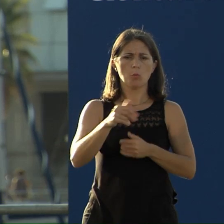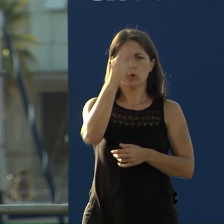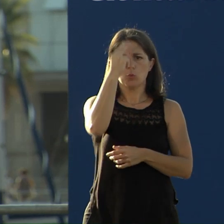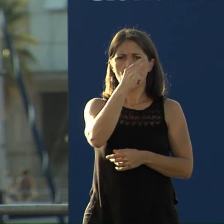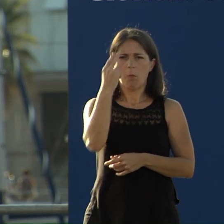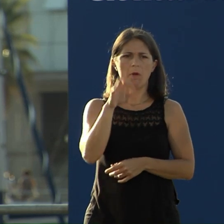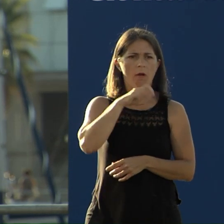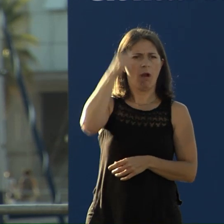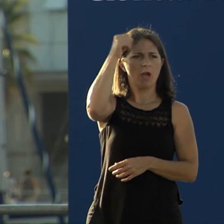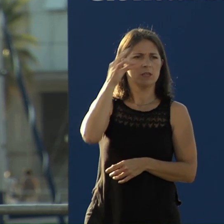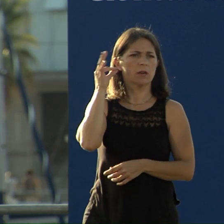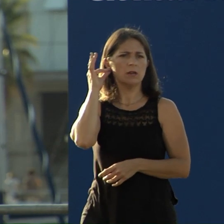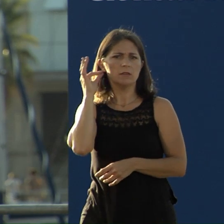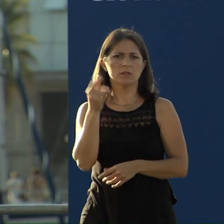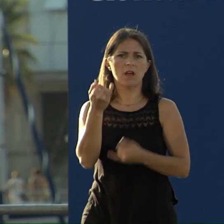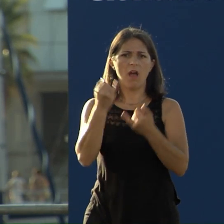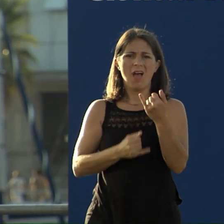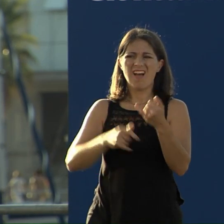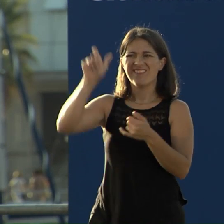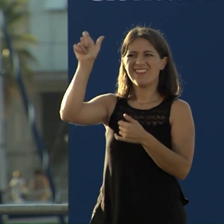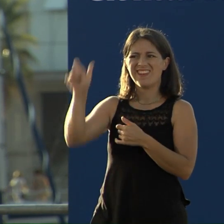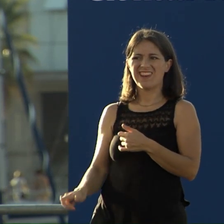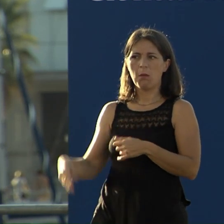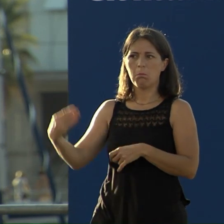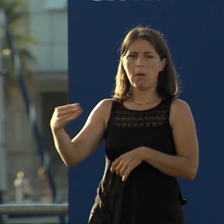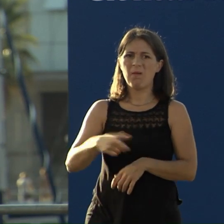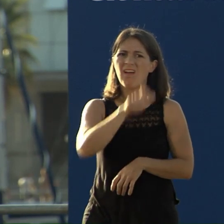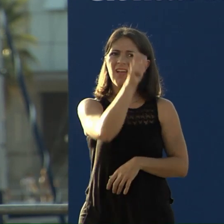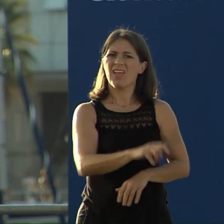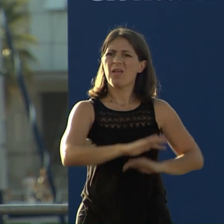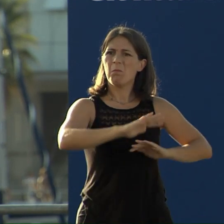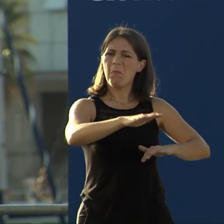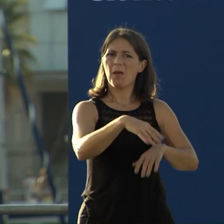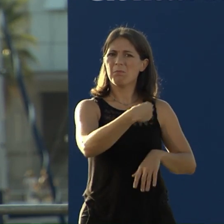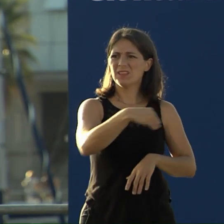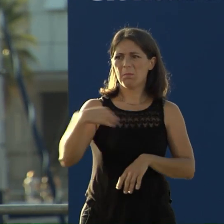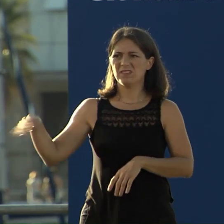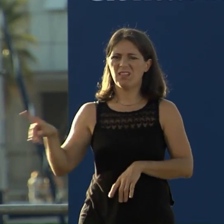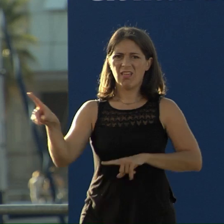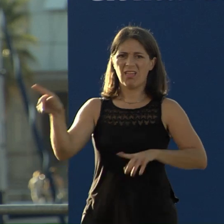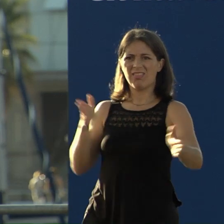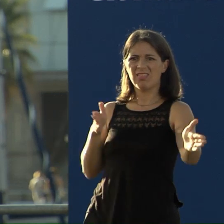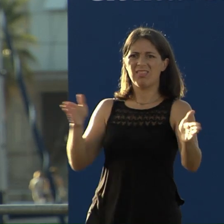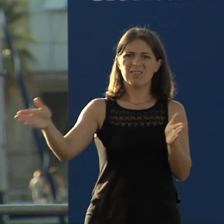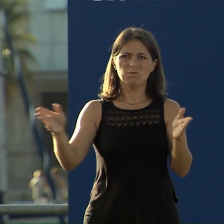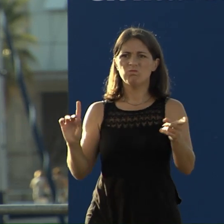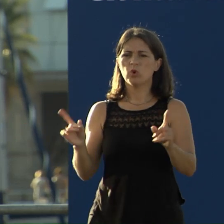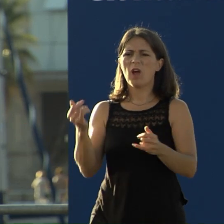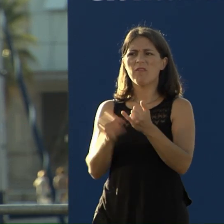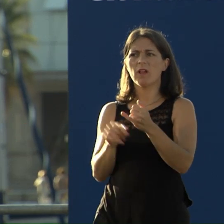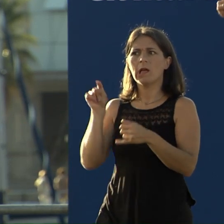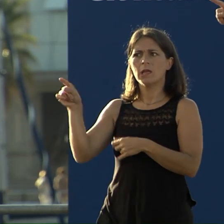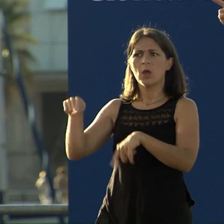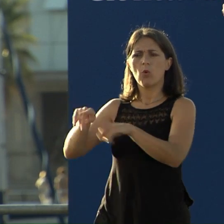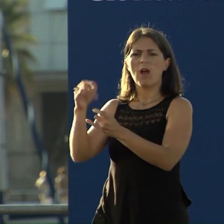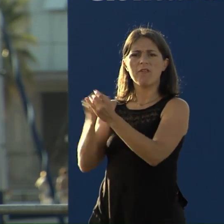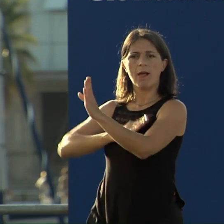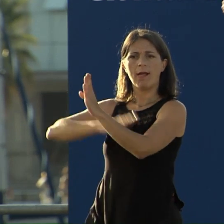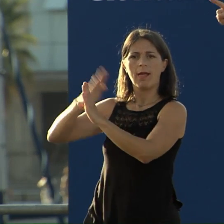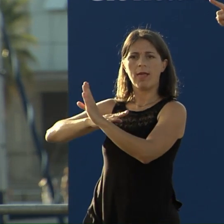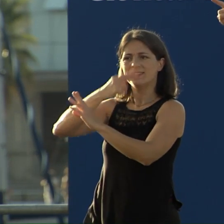van a elegir, no entre un presidente del PP y un presidente de Marea. Entre un presidente que representa los intereses de las